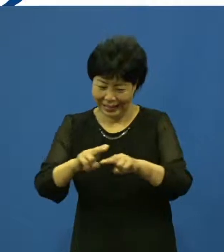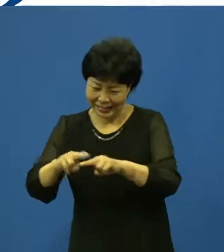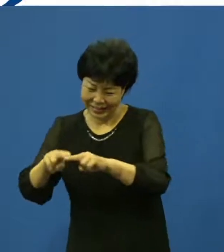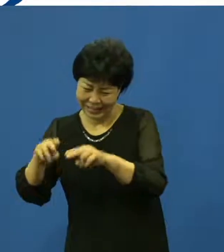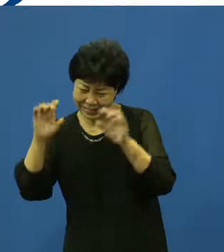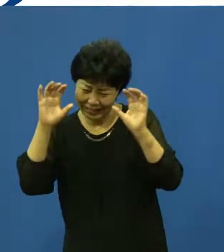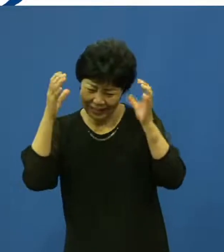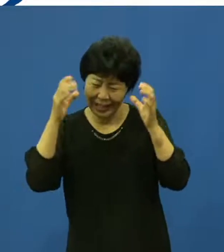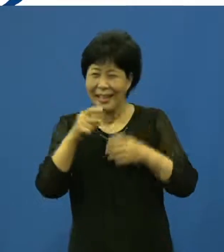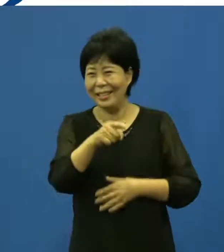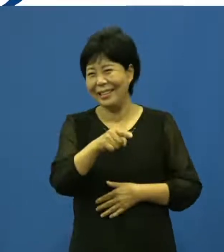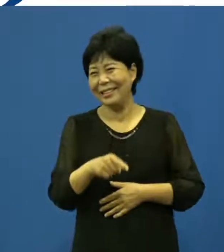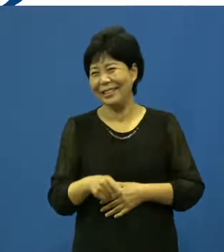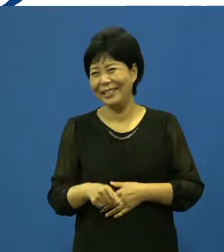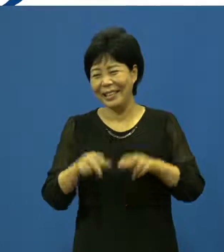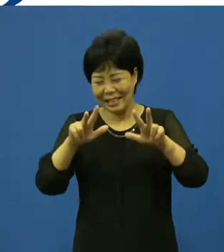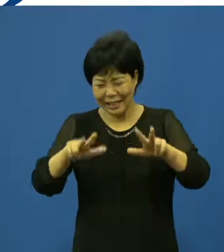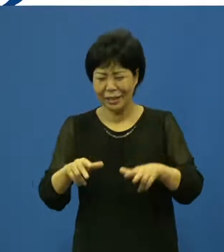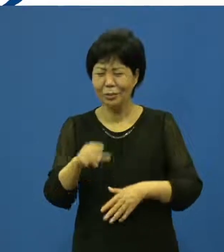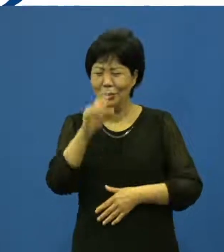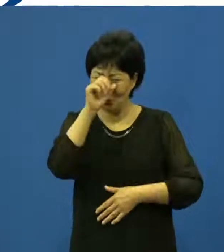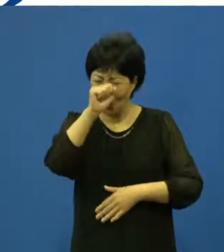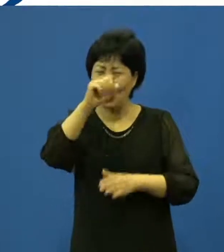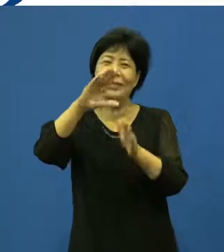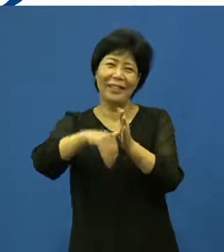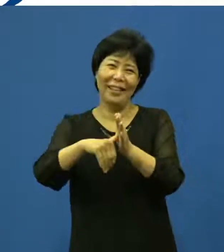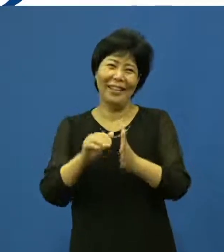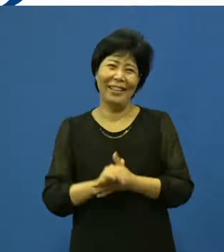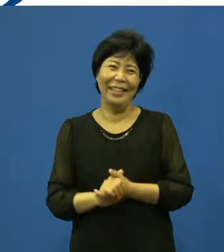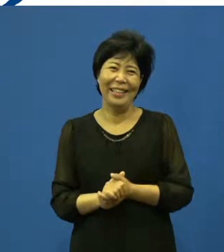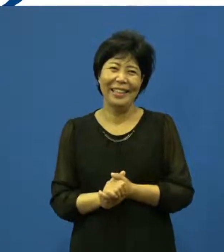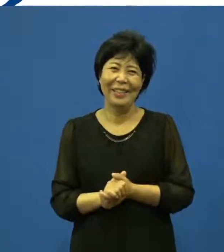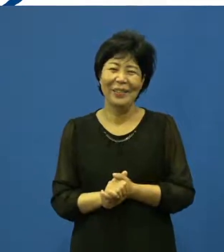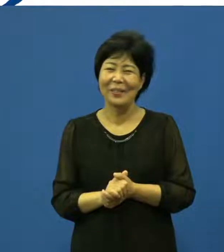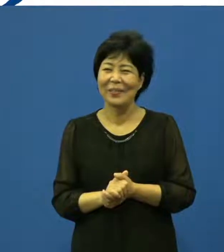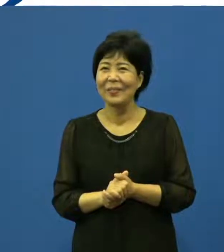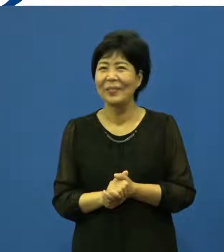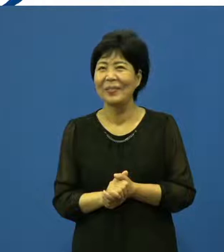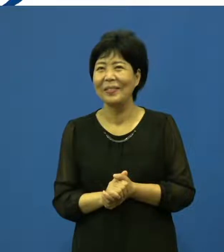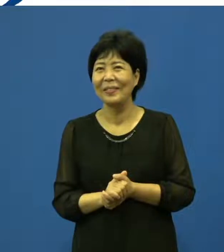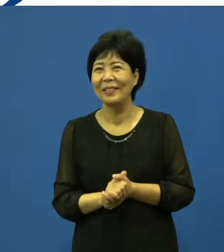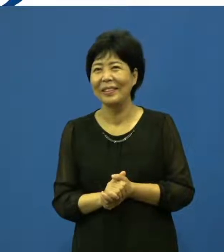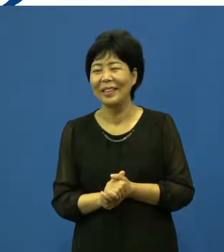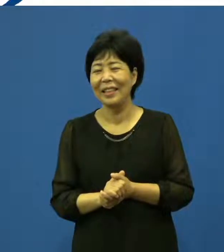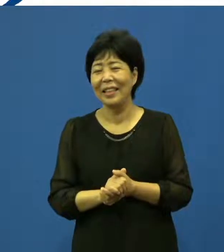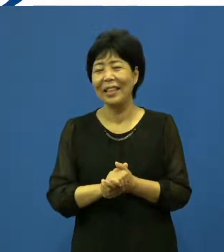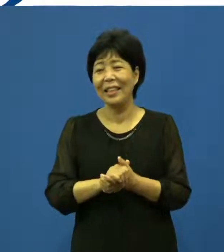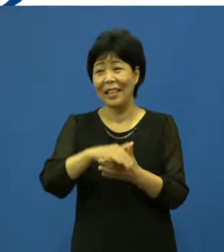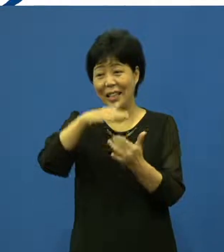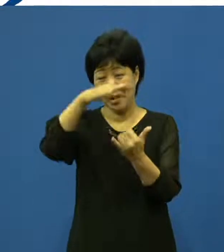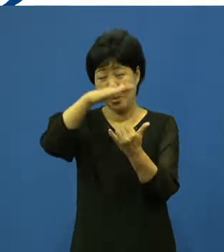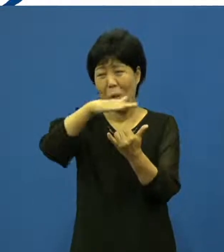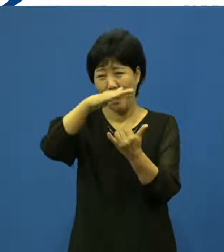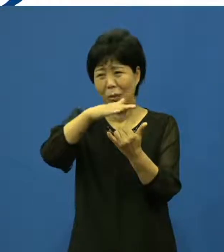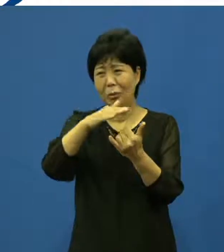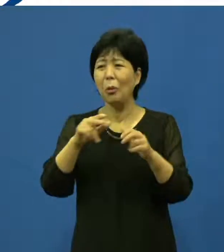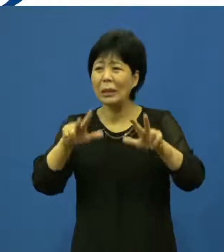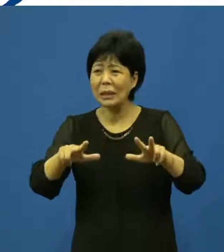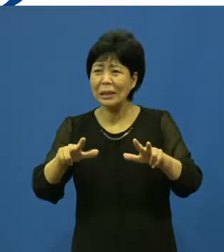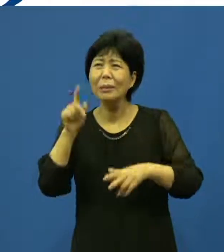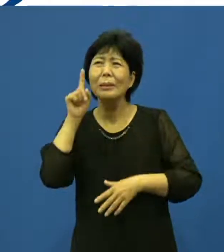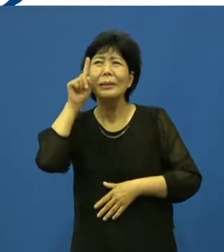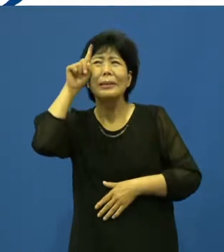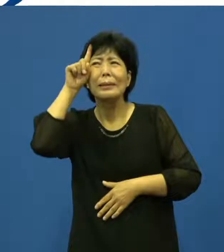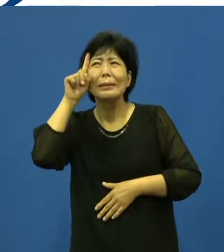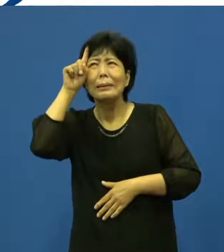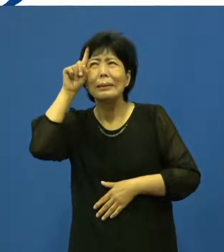얼마나 좋아야지. 근데 이미 여기도 우리 이 정도 아이들만 해도 스트레스 받고 있어요. 엄청나게 받고